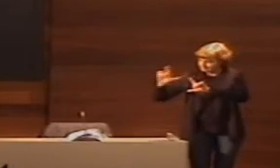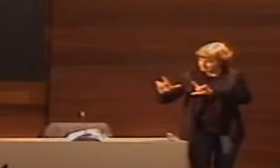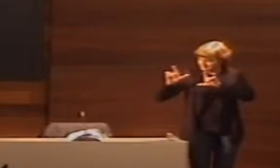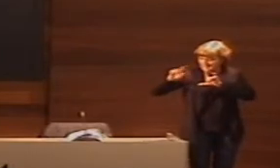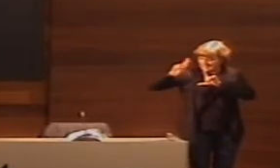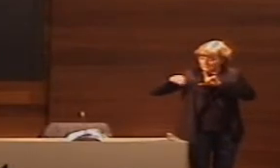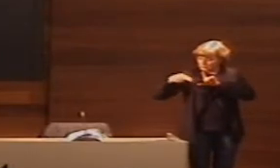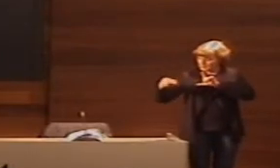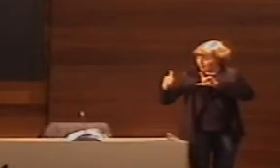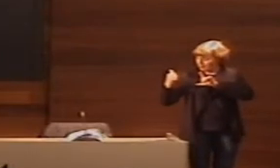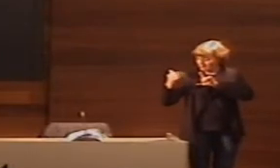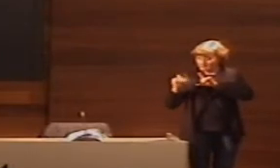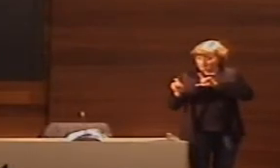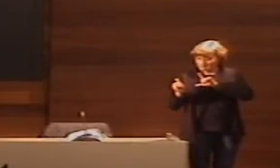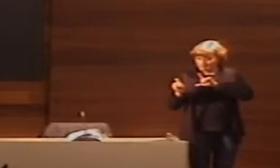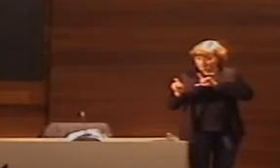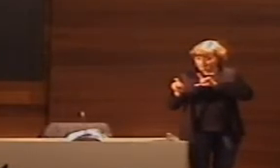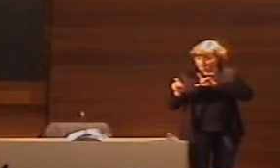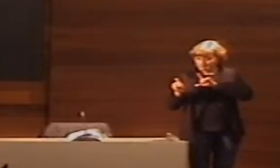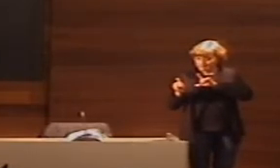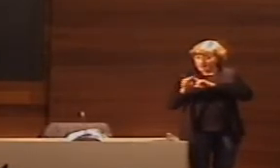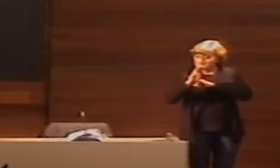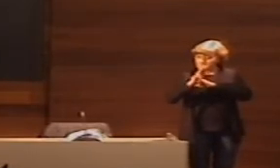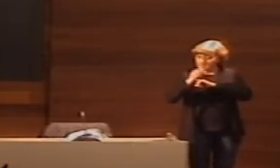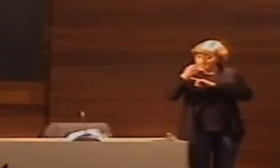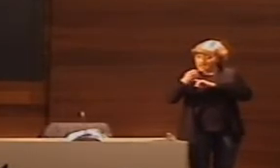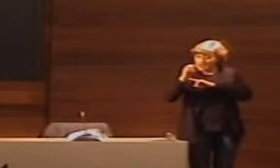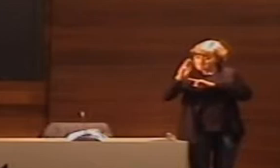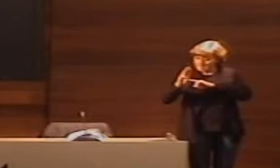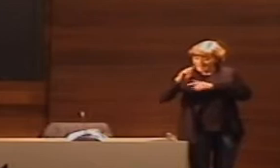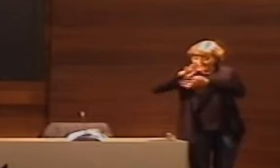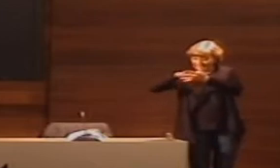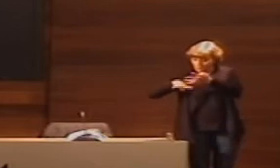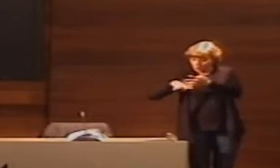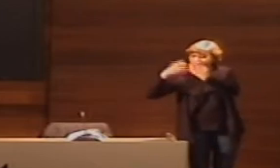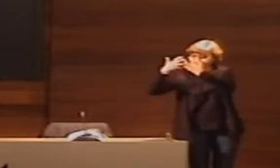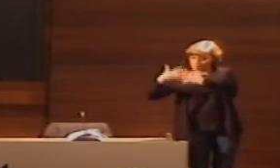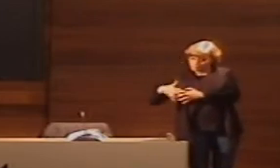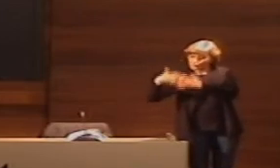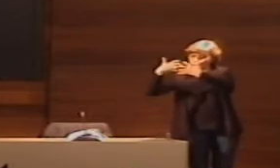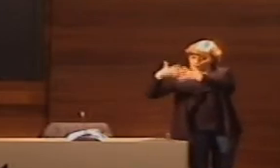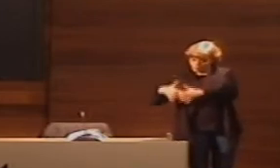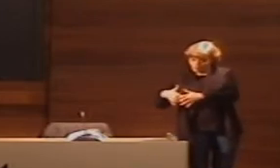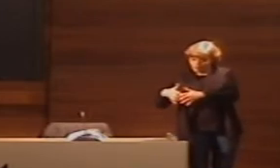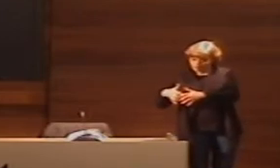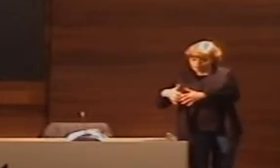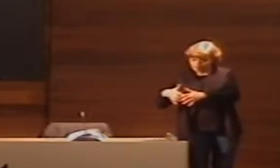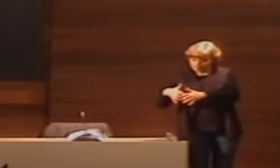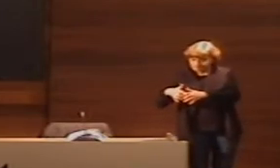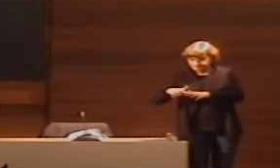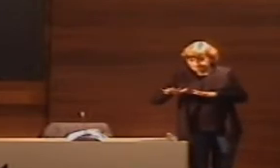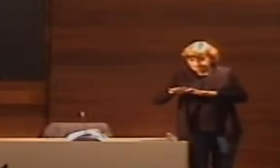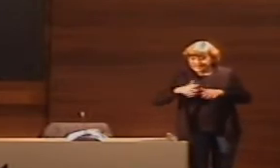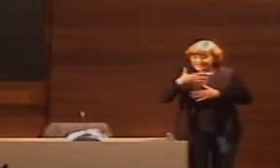que la recogida selectiva con puerta a puerta alcanza niveles más altos que el